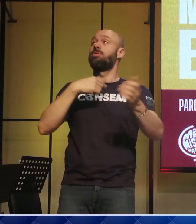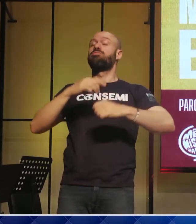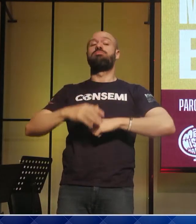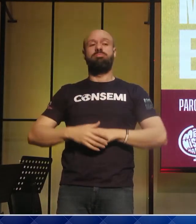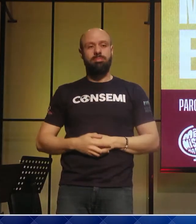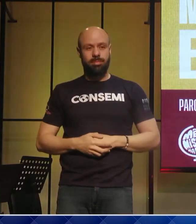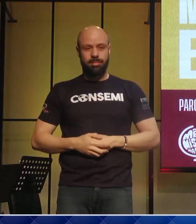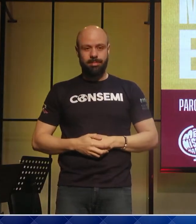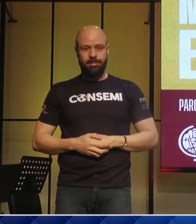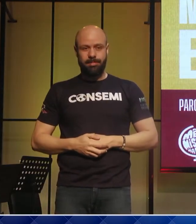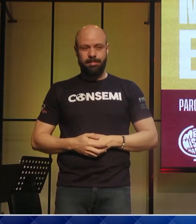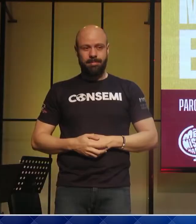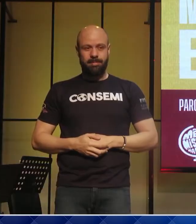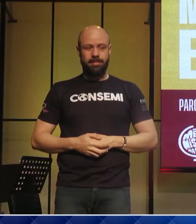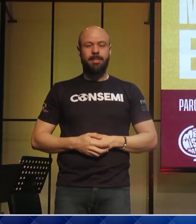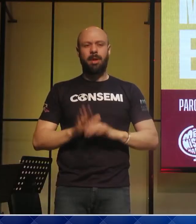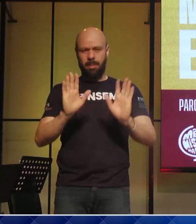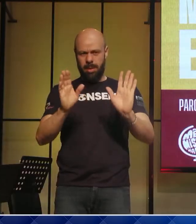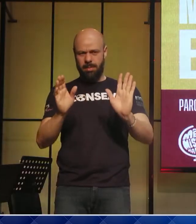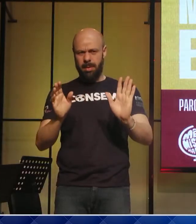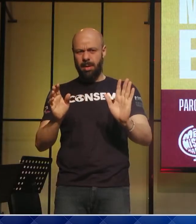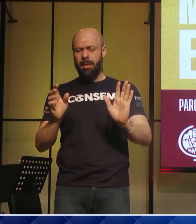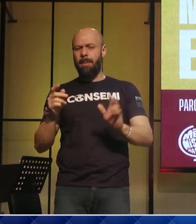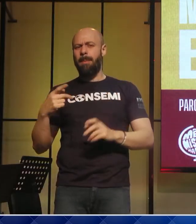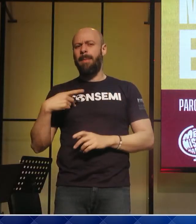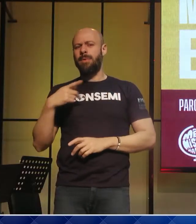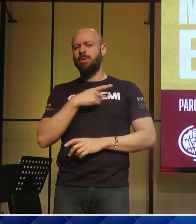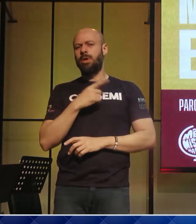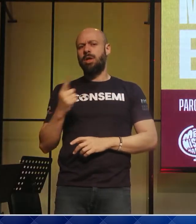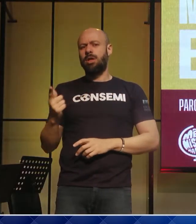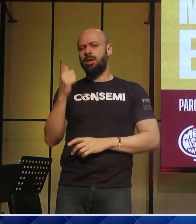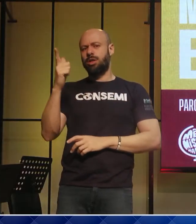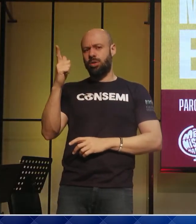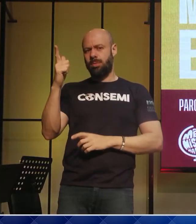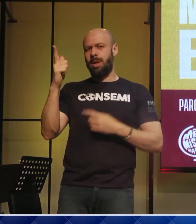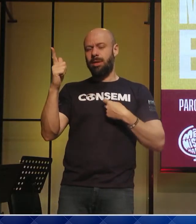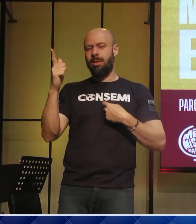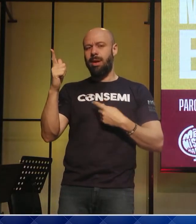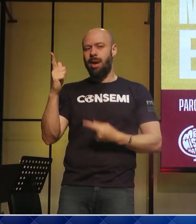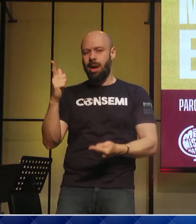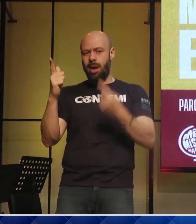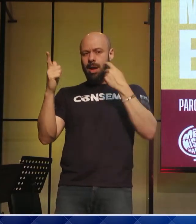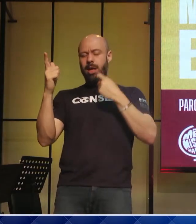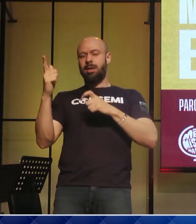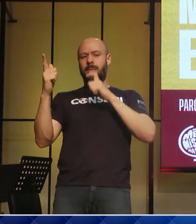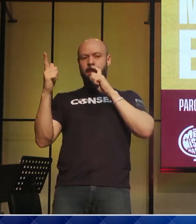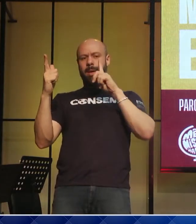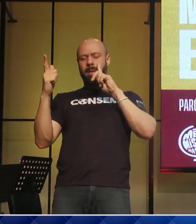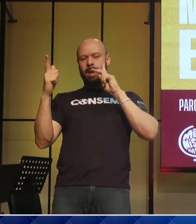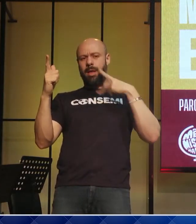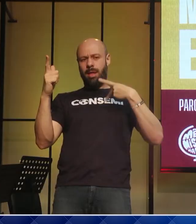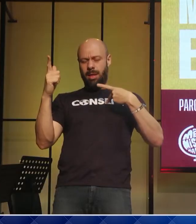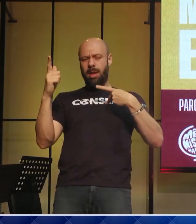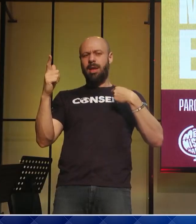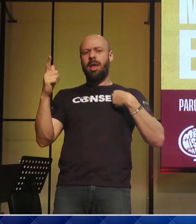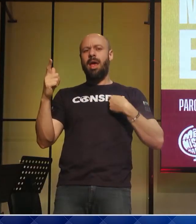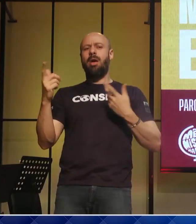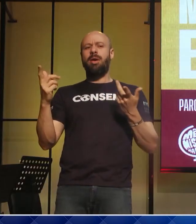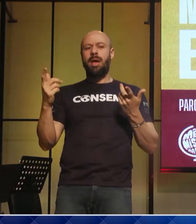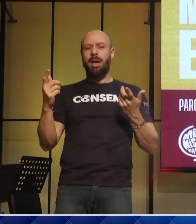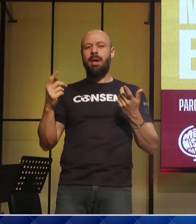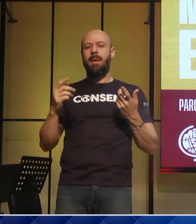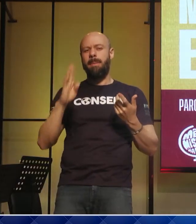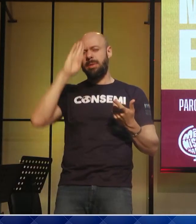Pastor Gilberto não é fruto do pastor José e da irmã Nina apenas. Ele foi enviado por Deus.